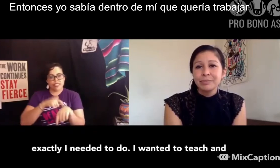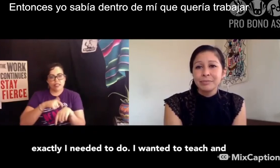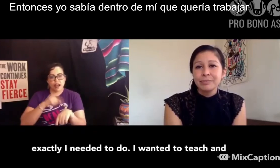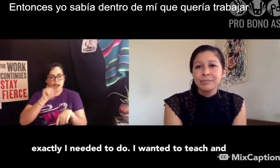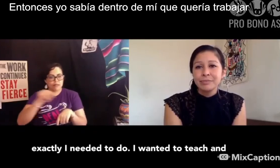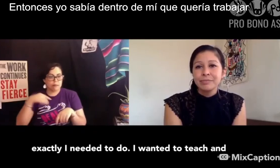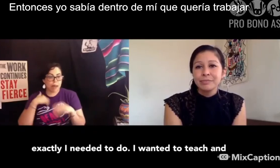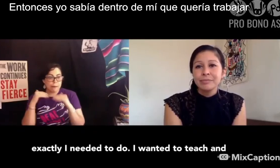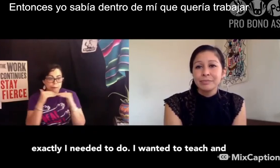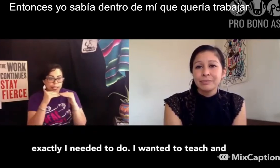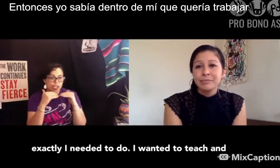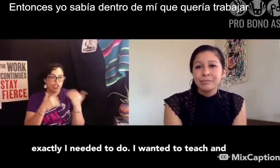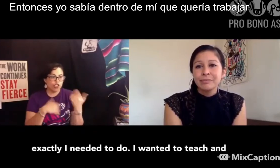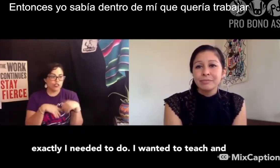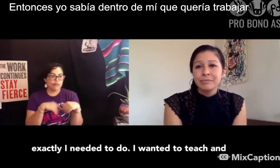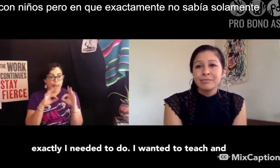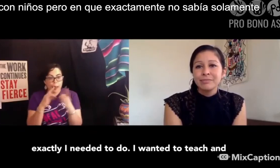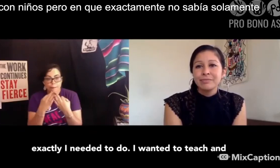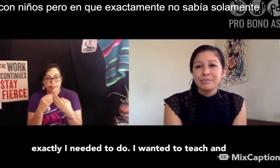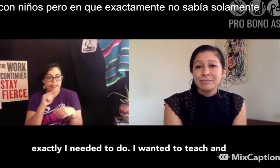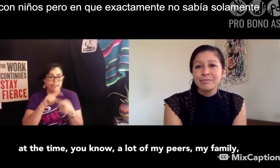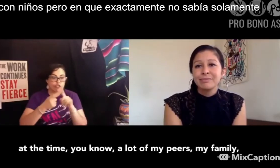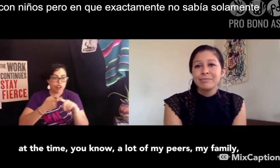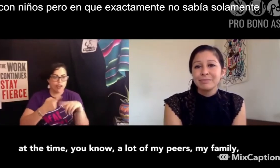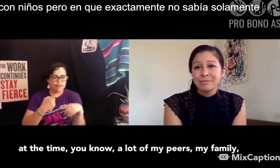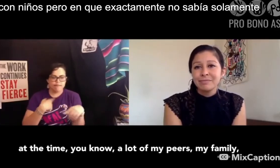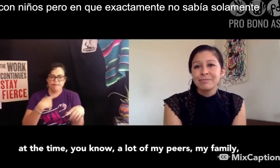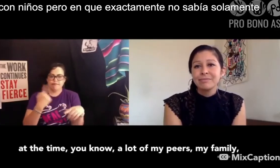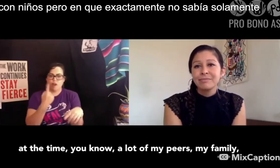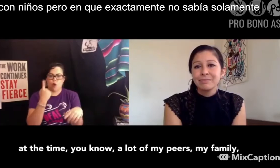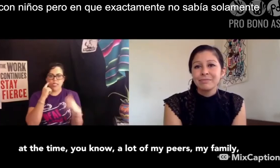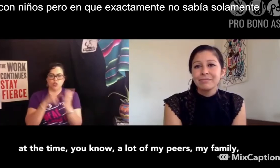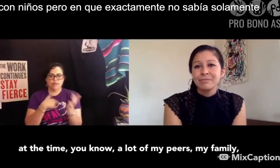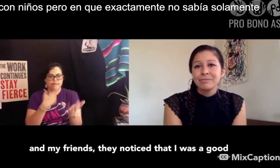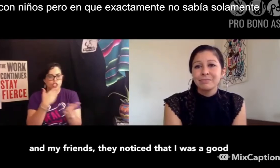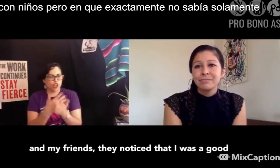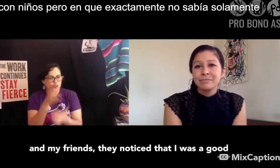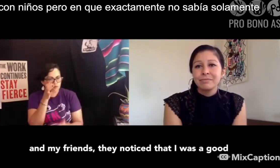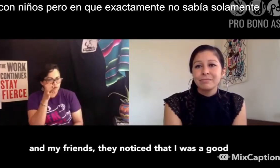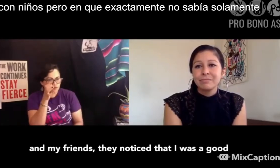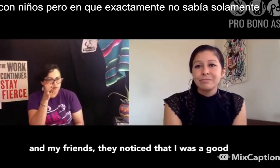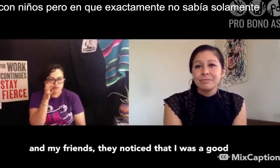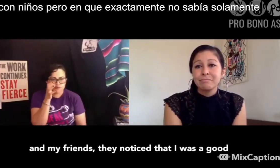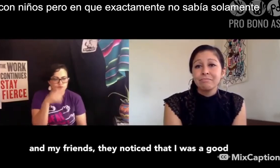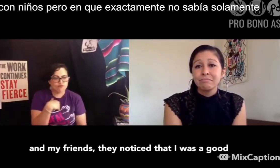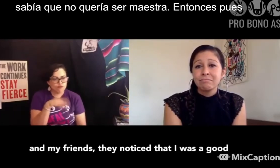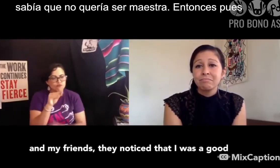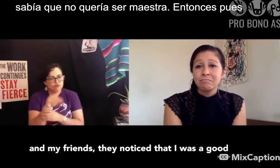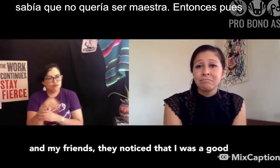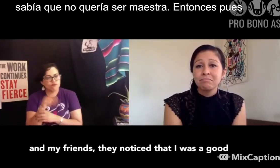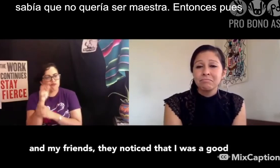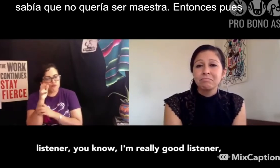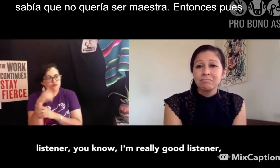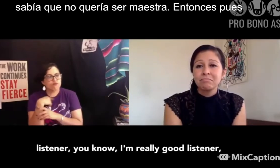yo sabía dentro de mí que quería trabajar con niños, pero en qué exactamente no sabía.